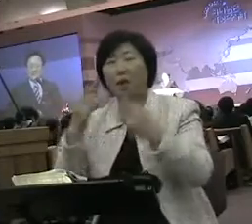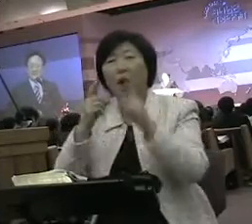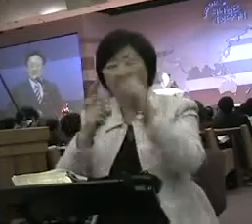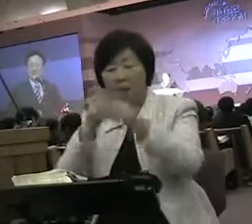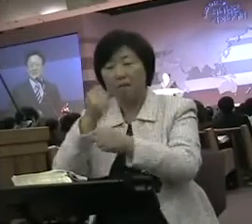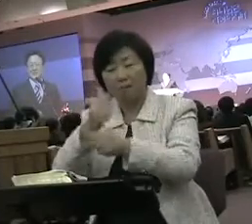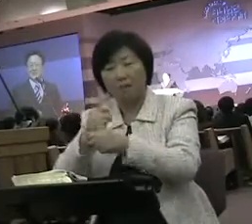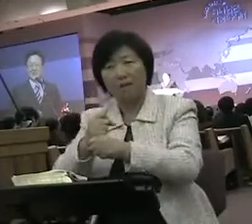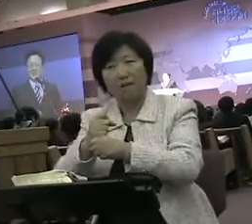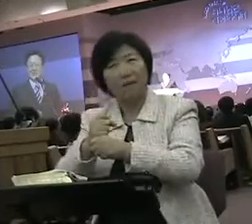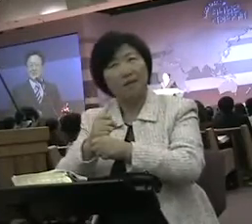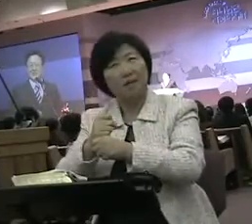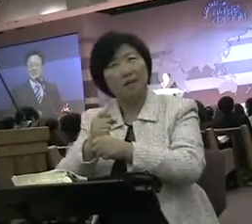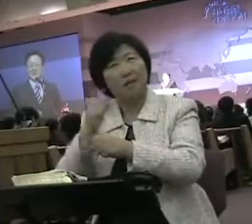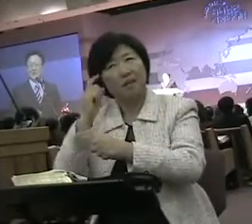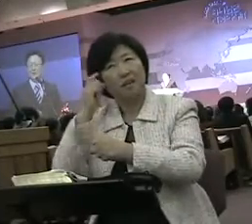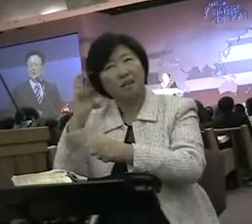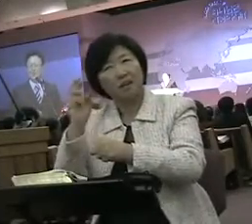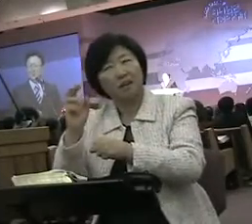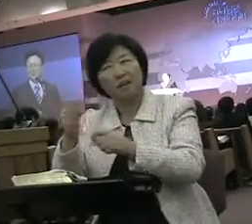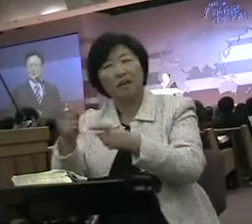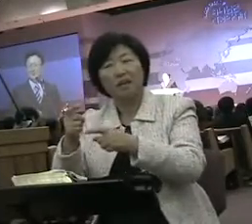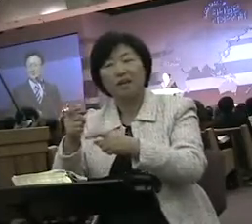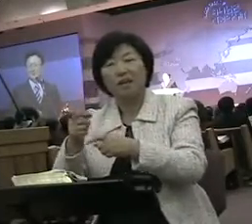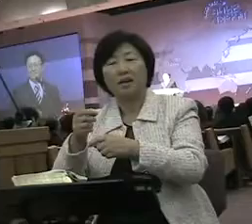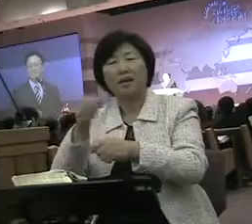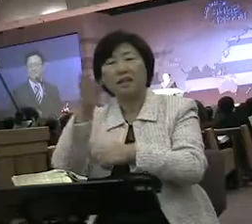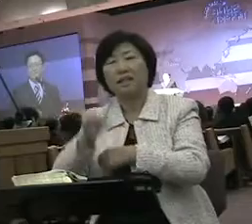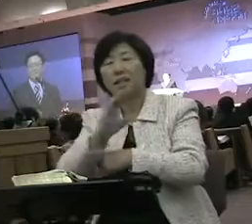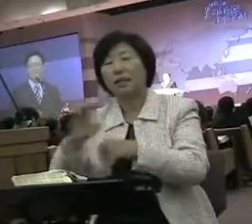여러분, 아닙니다. 저는 신학교를 만들고 싶은 마음이 없습니다.